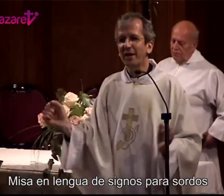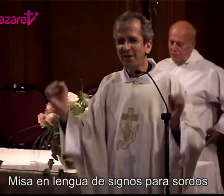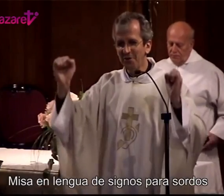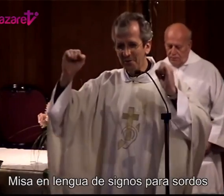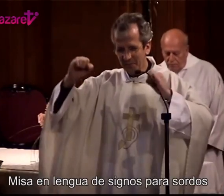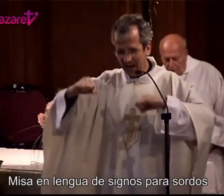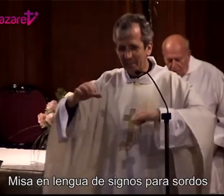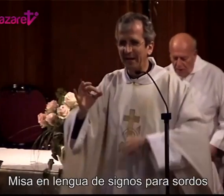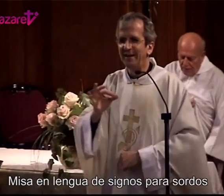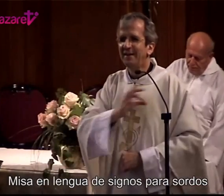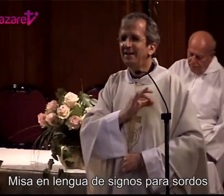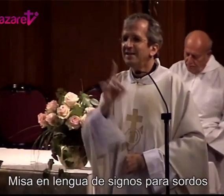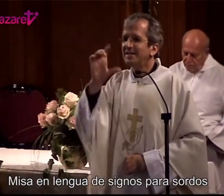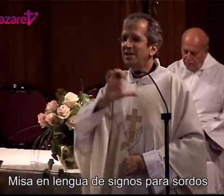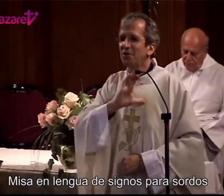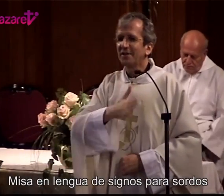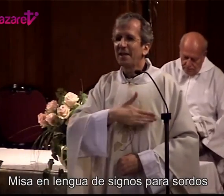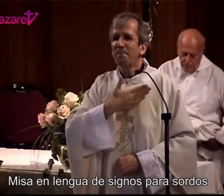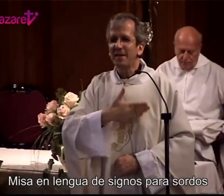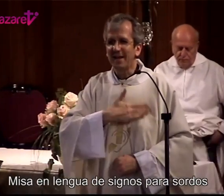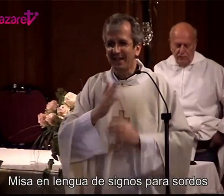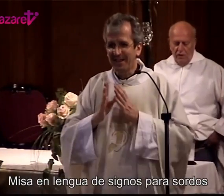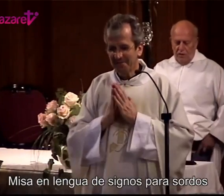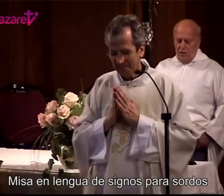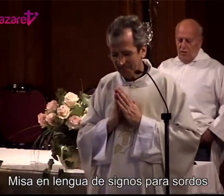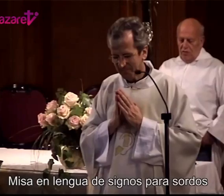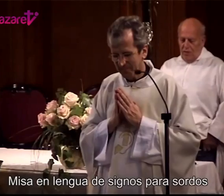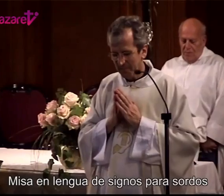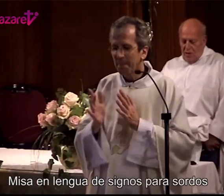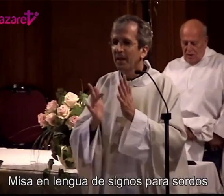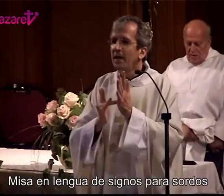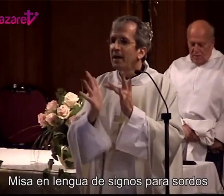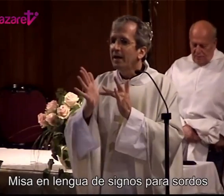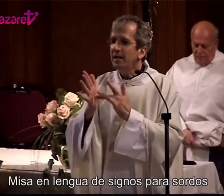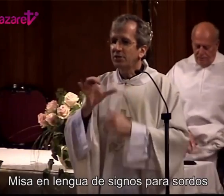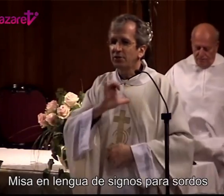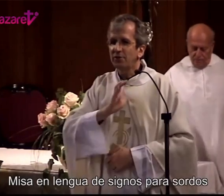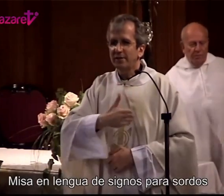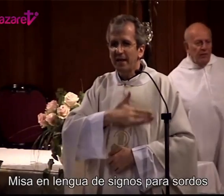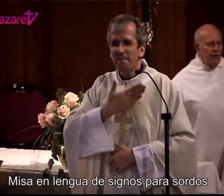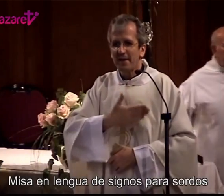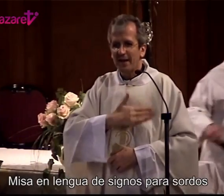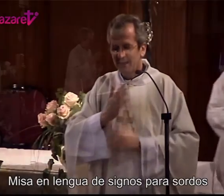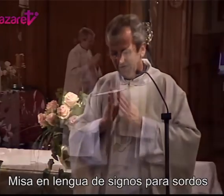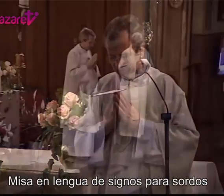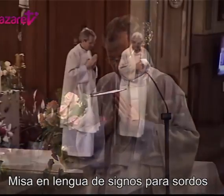reino. Amén. Señor, ten piedad. Señor, ten piedad. Cristo, ten piedad. Cristo,